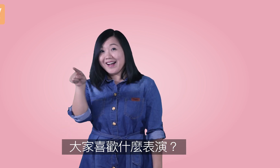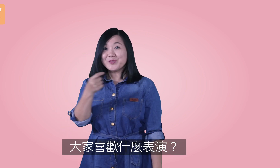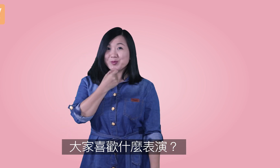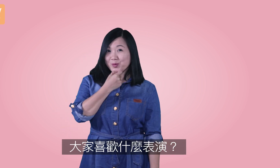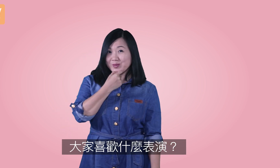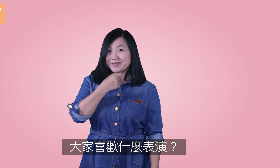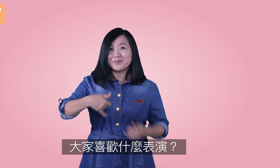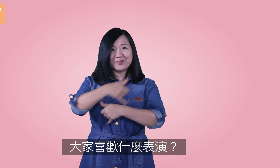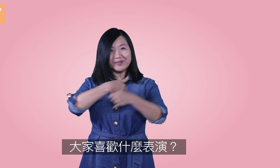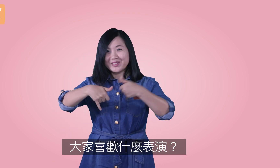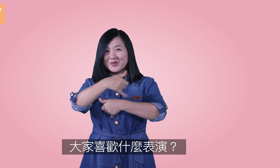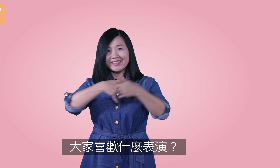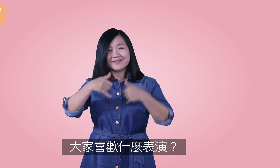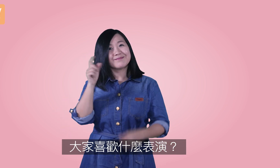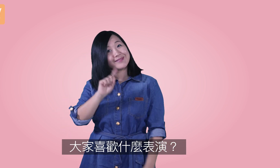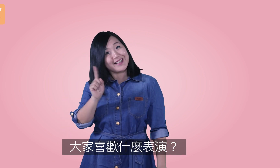大家喜欢看什么表演呢？